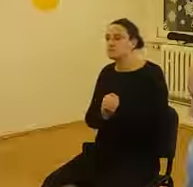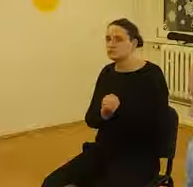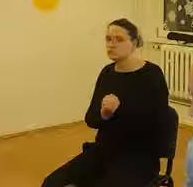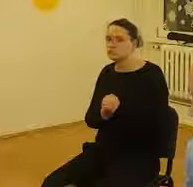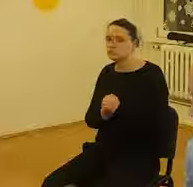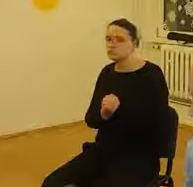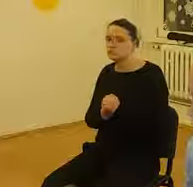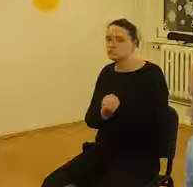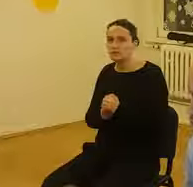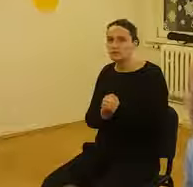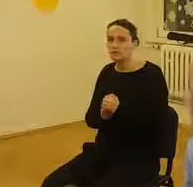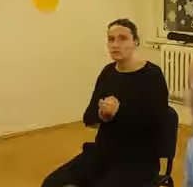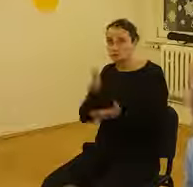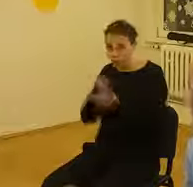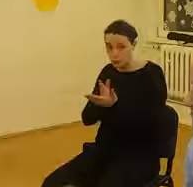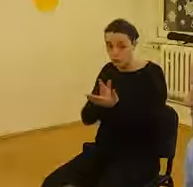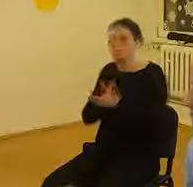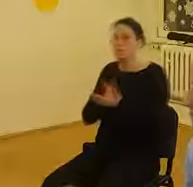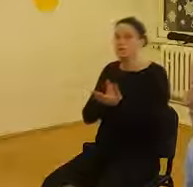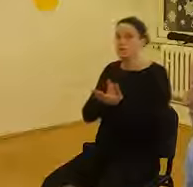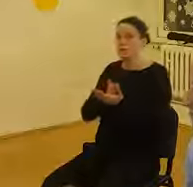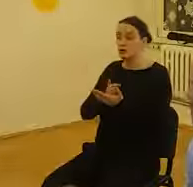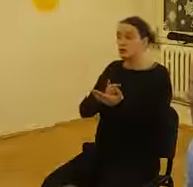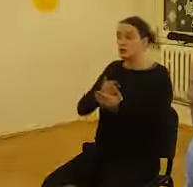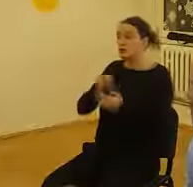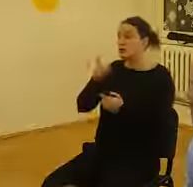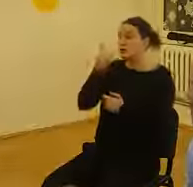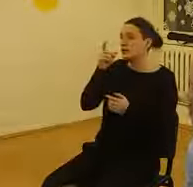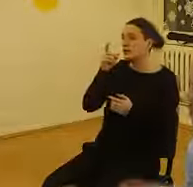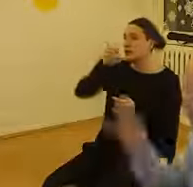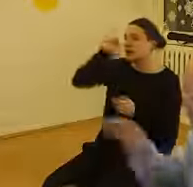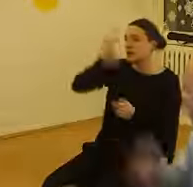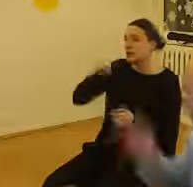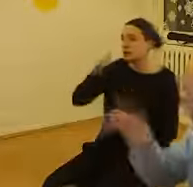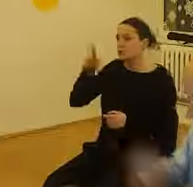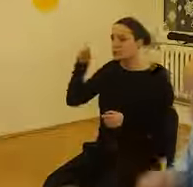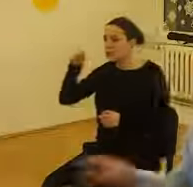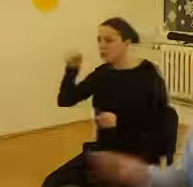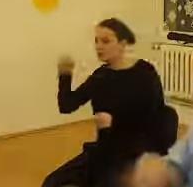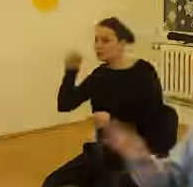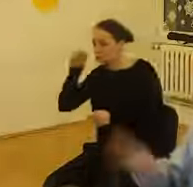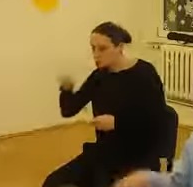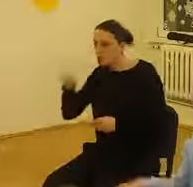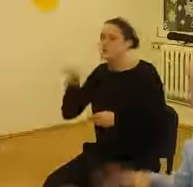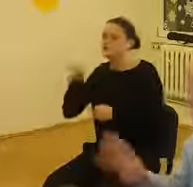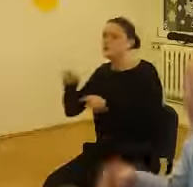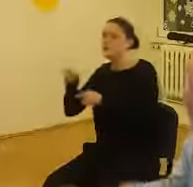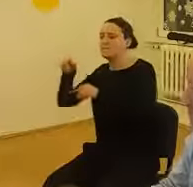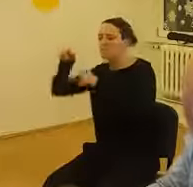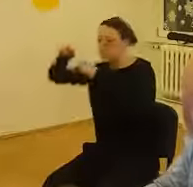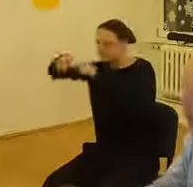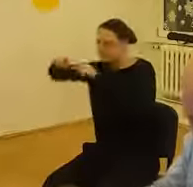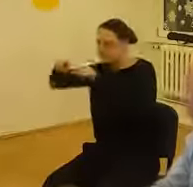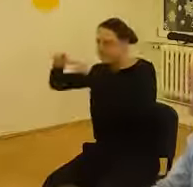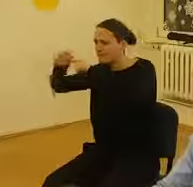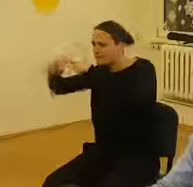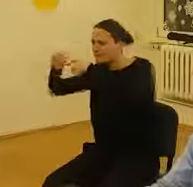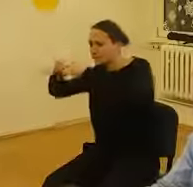tak. To już się pojawia na stronie 20.pl w zakładce BIP, tylko to tam trzeba przejść kilka